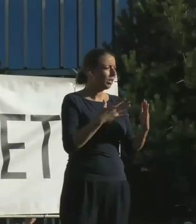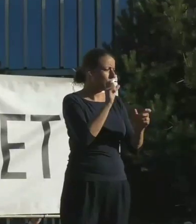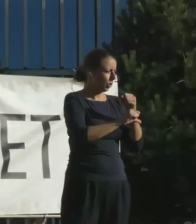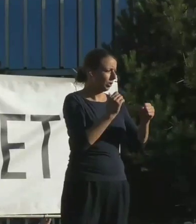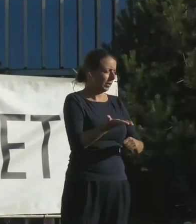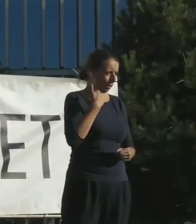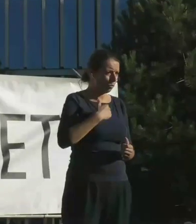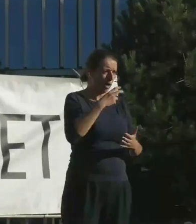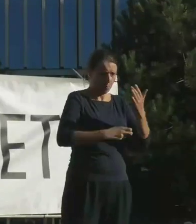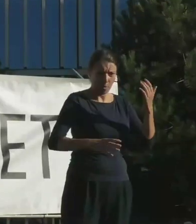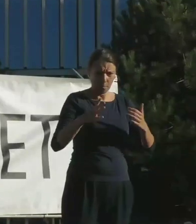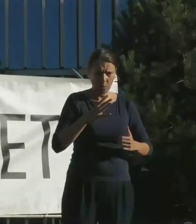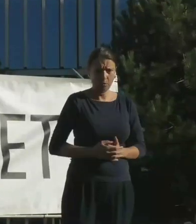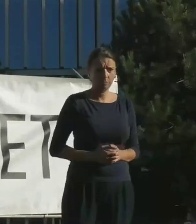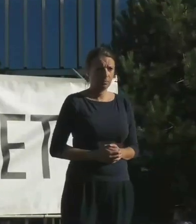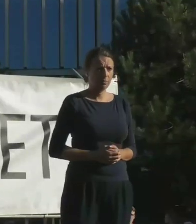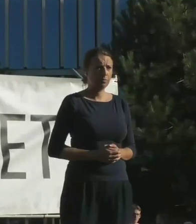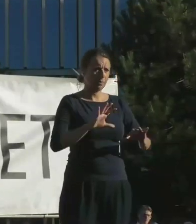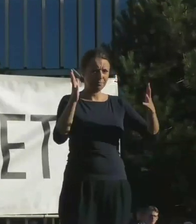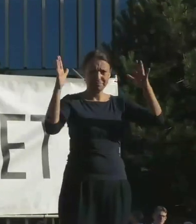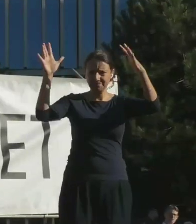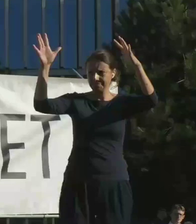temu i